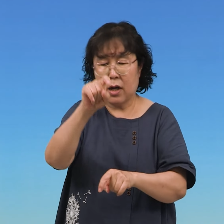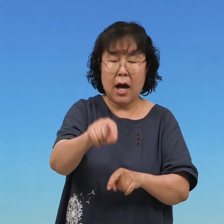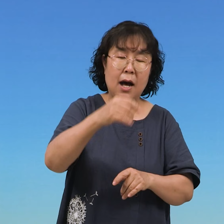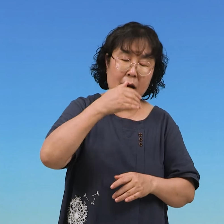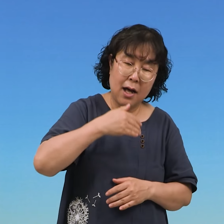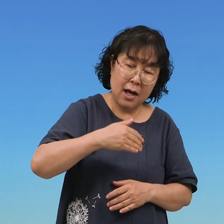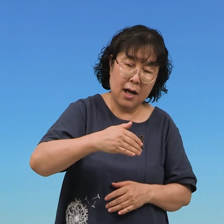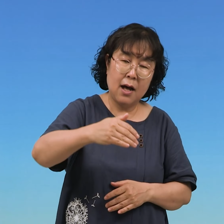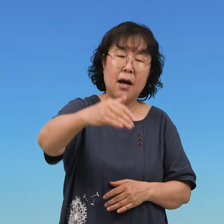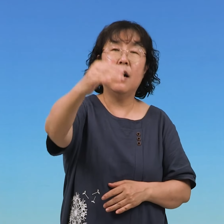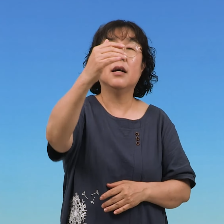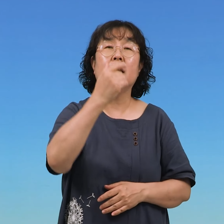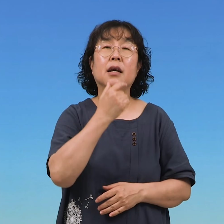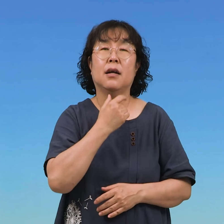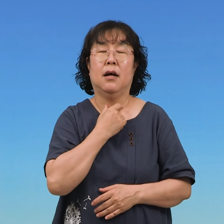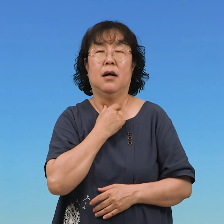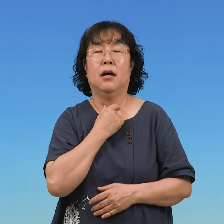바다를